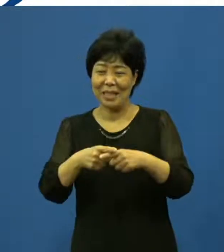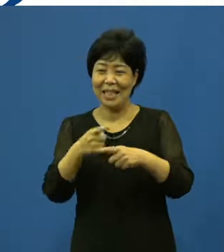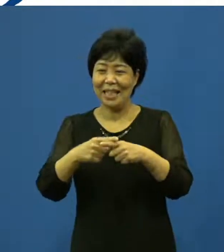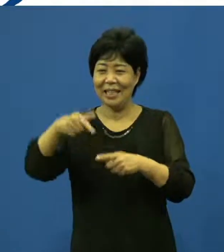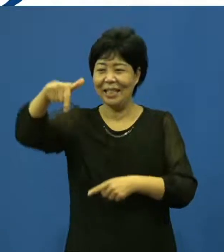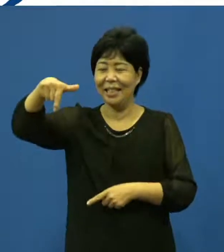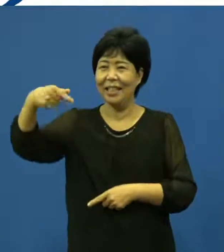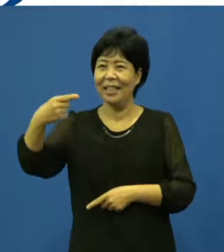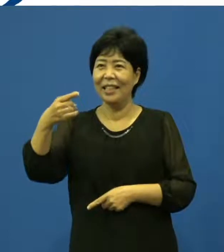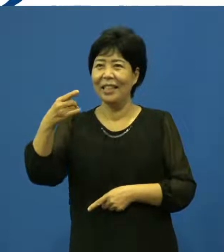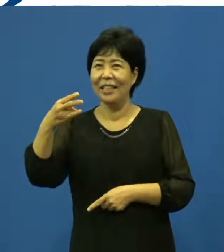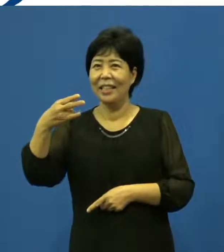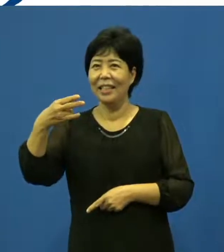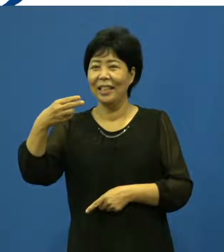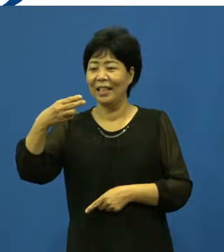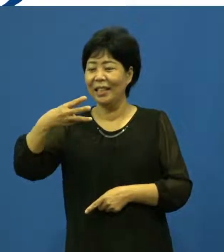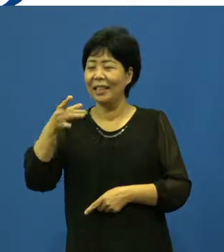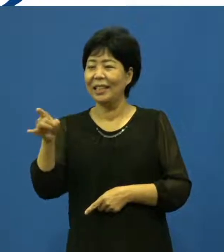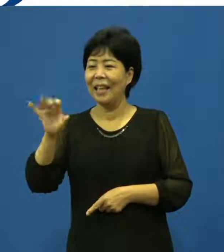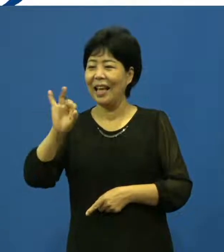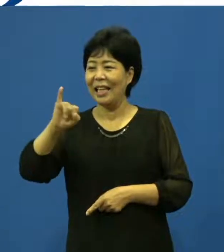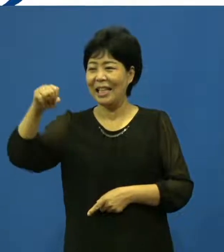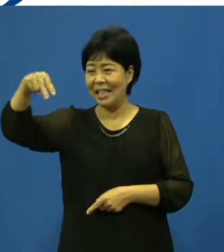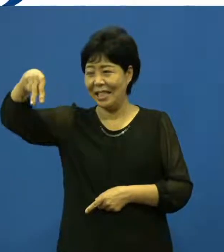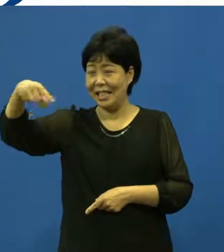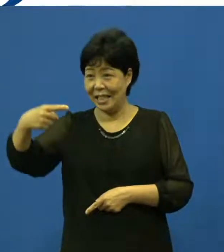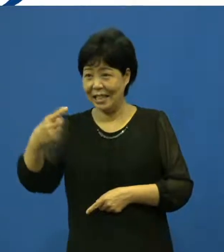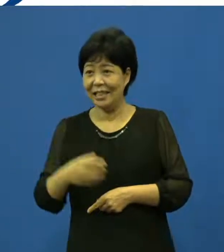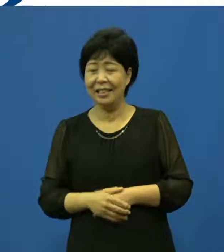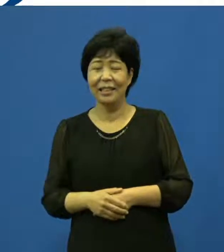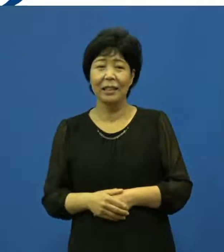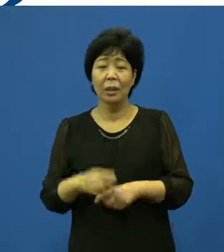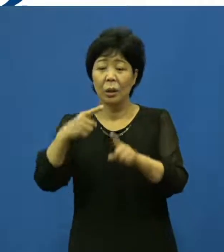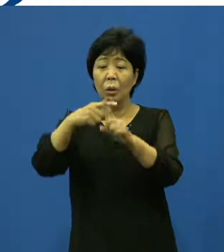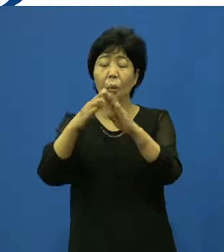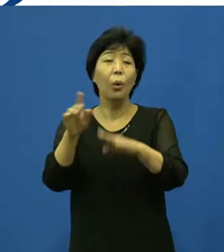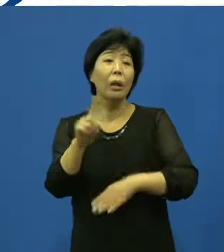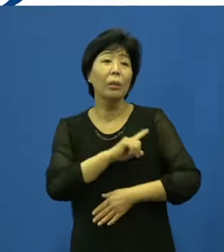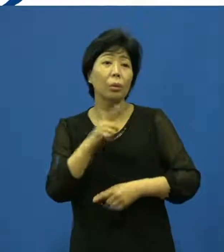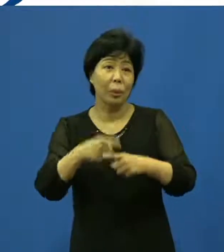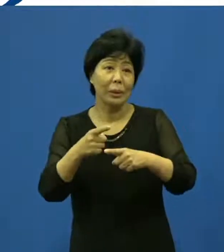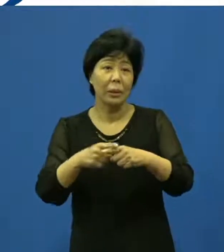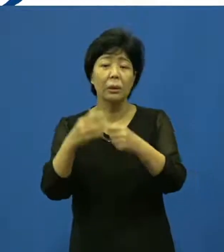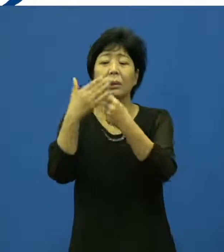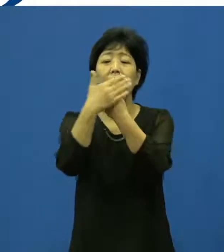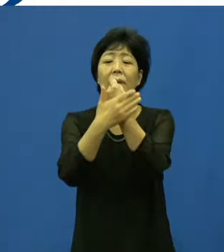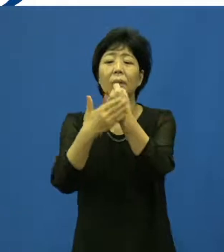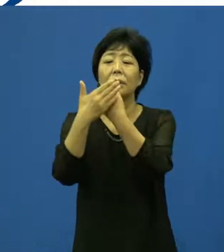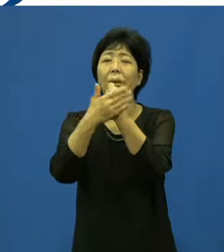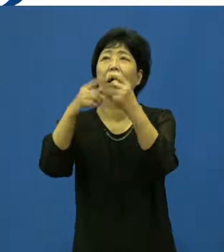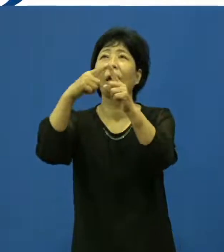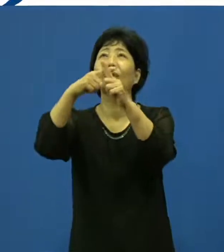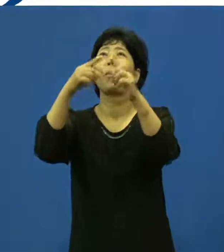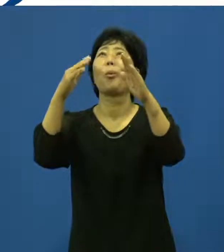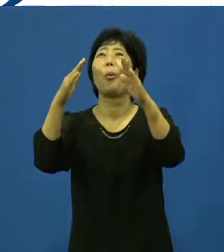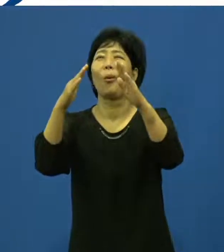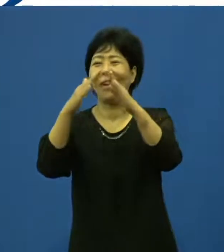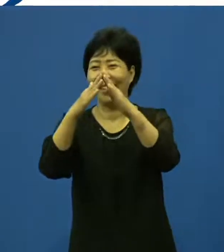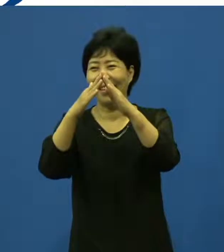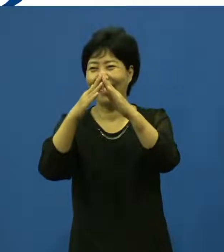교회 이름도 은혜 교회가 많아요. 어디든지 어느 곳이든지 은혜 교회가 있습니다. 참 좋은 단어입니다. 은혜라는